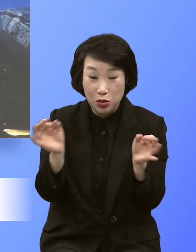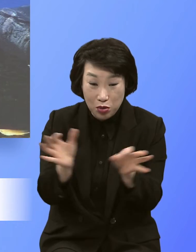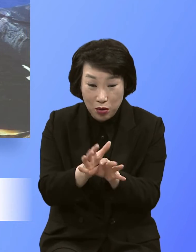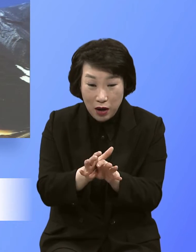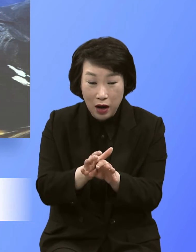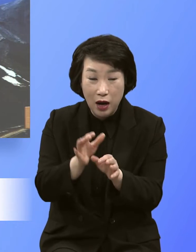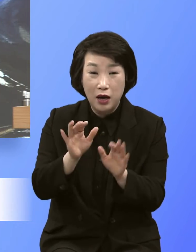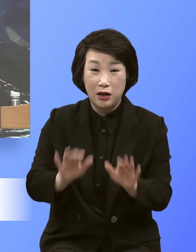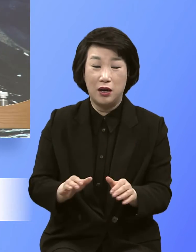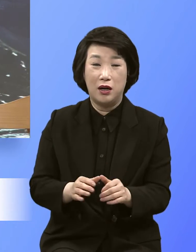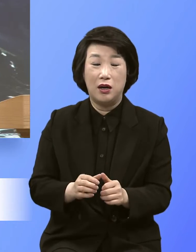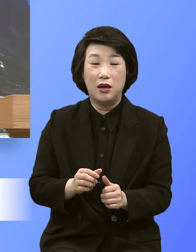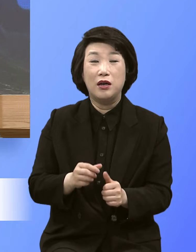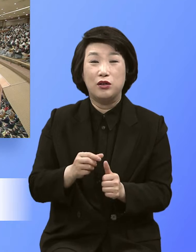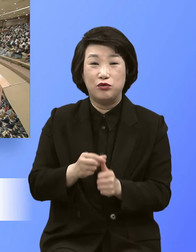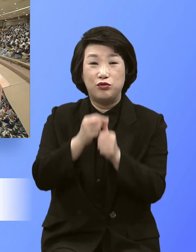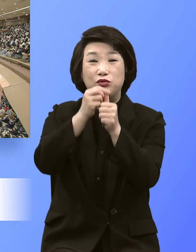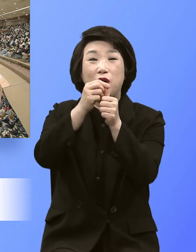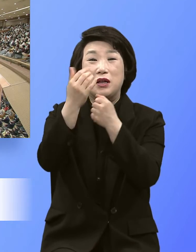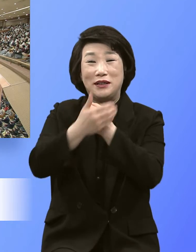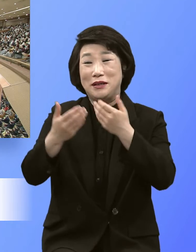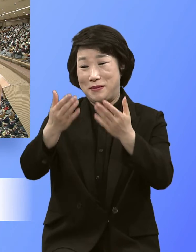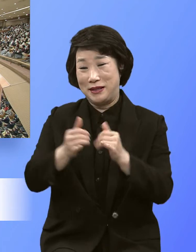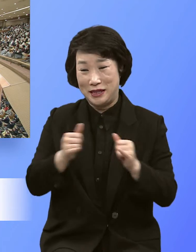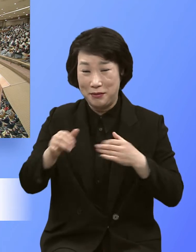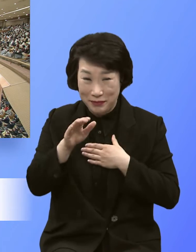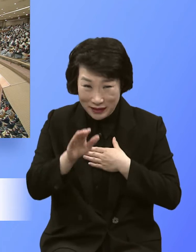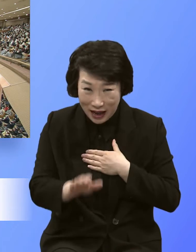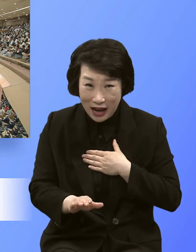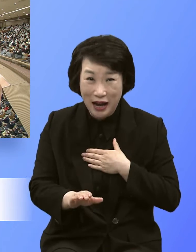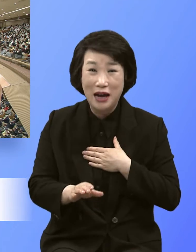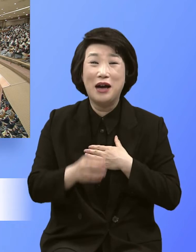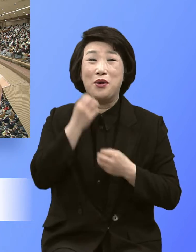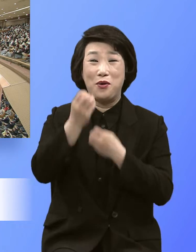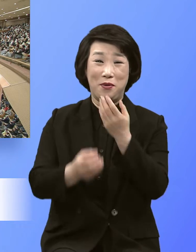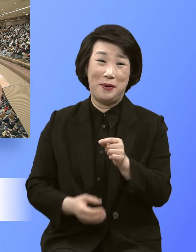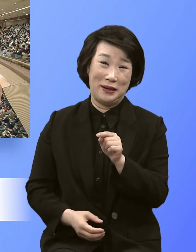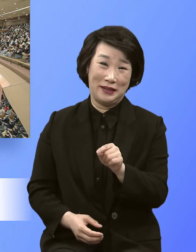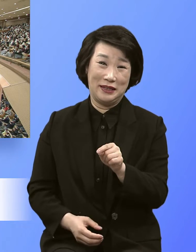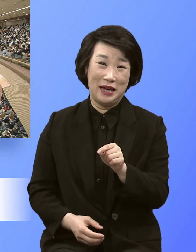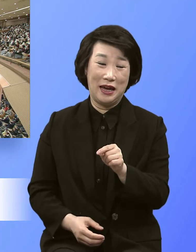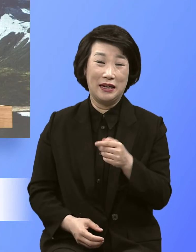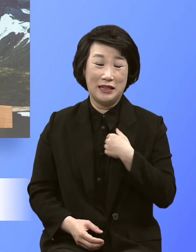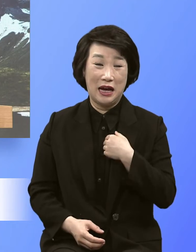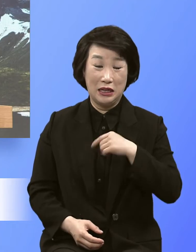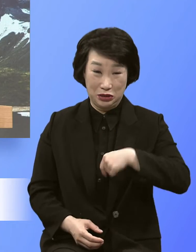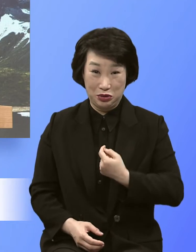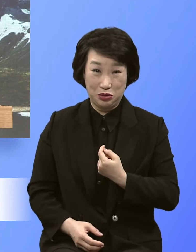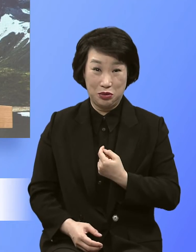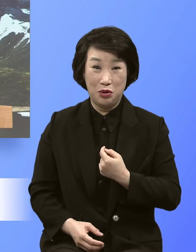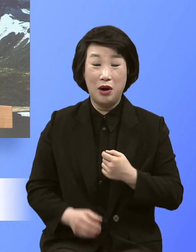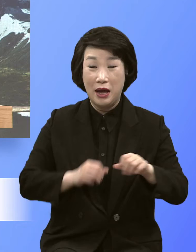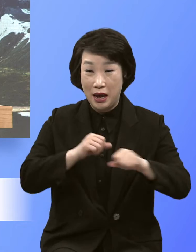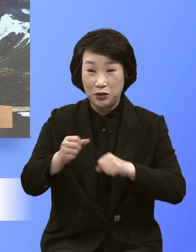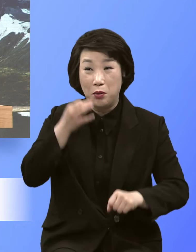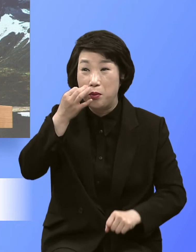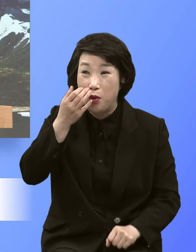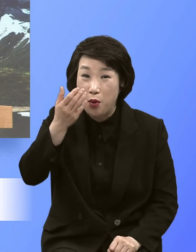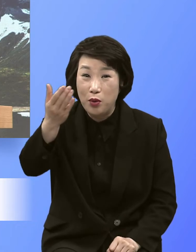속죄받은 은혜 입은 사람이다 라는 것을 자기 스스로